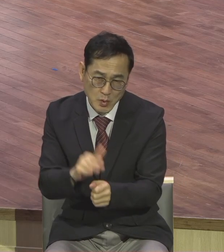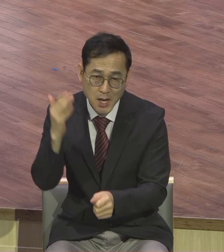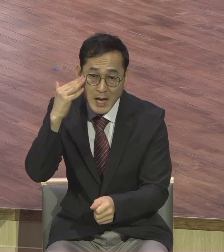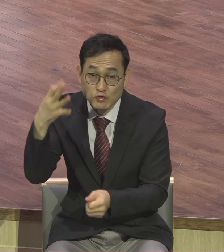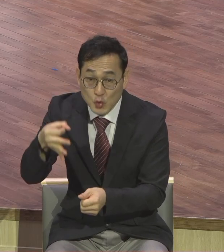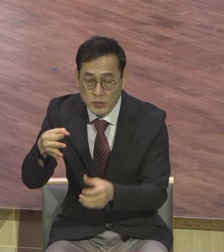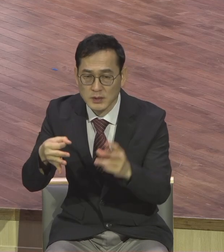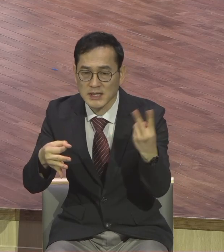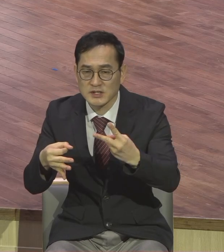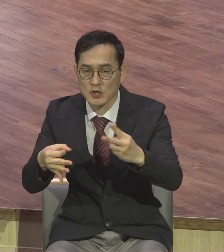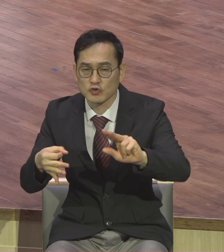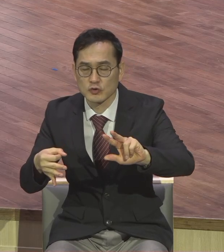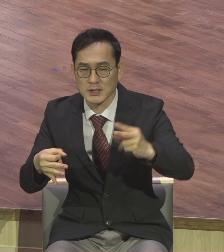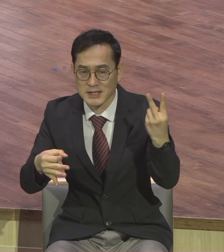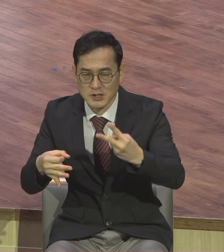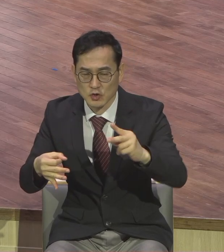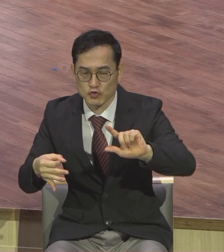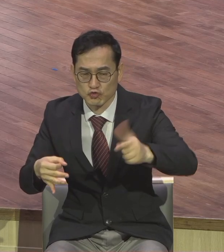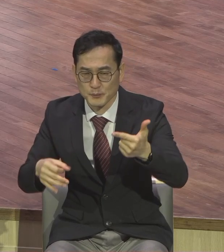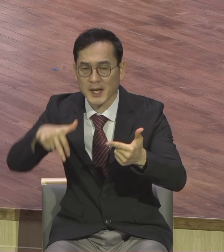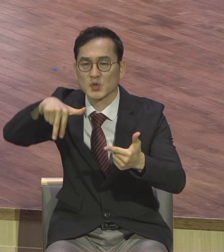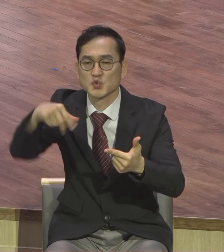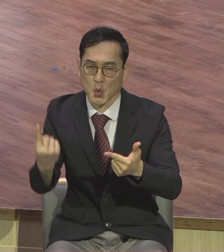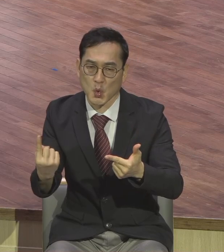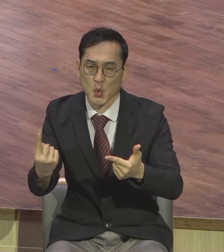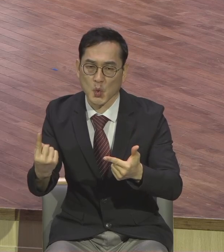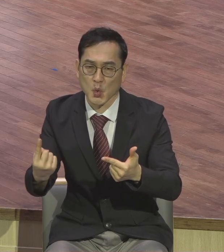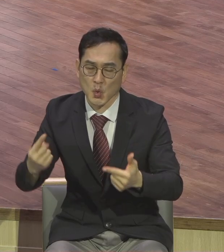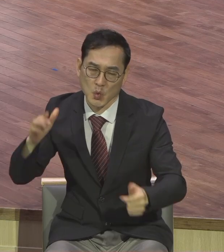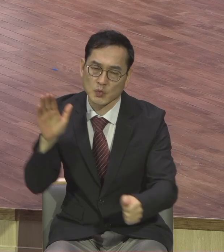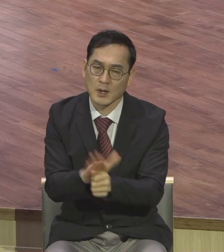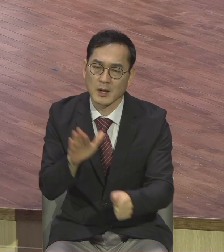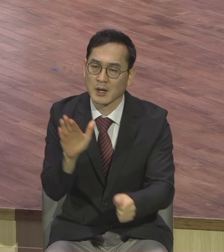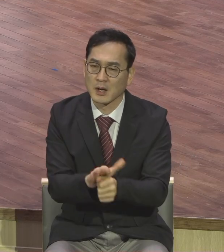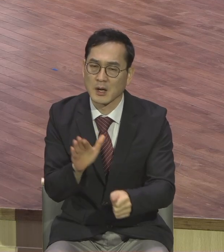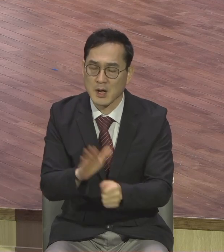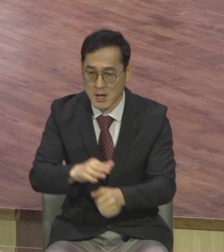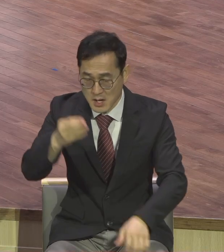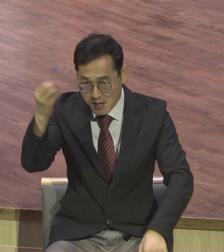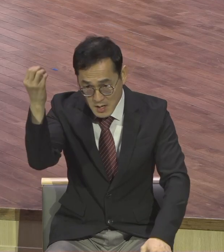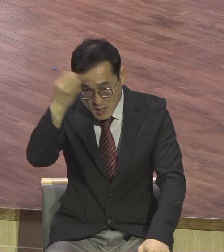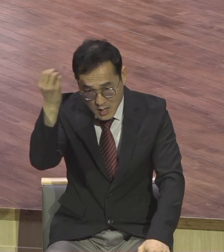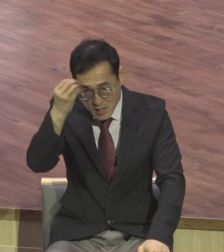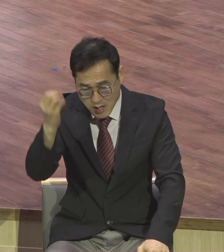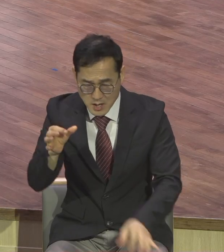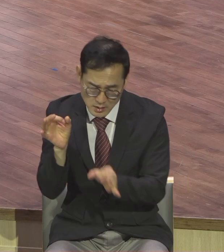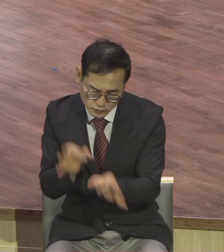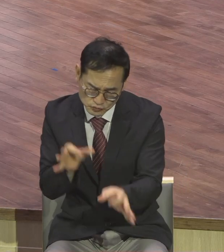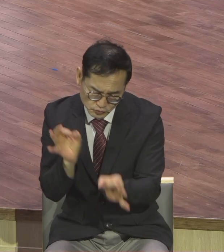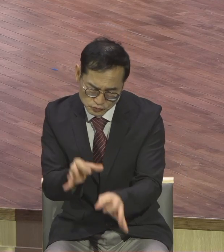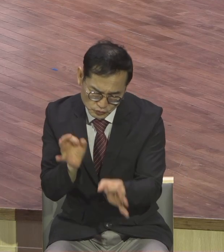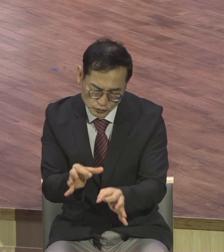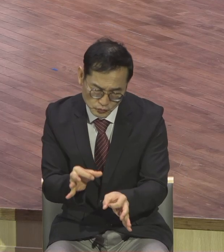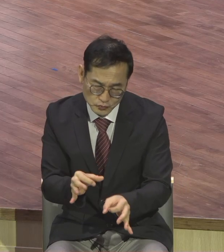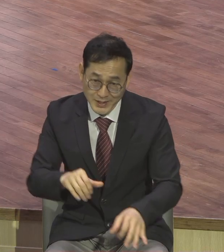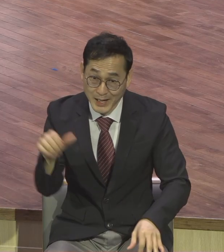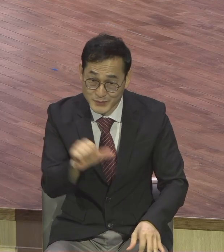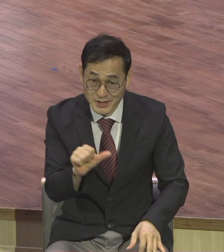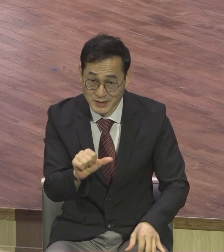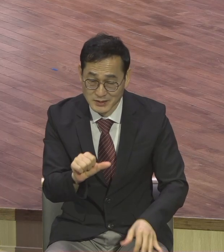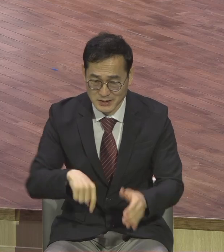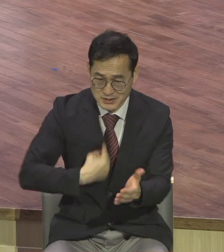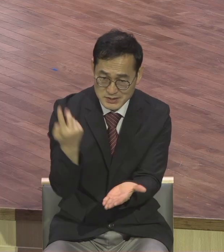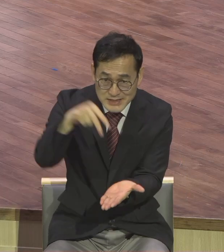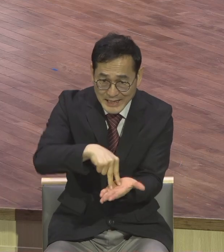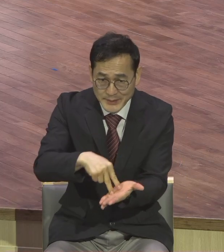2,600조입니다. 어마어마하죠. 2,600조. 우리는 감이 오지도 않는데 그런데 이런 막대한 투입에도 아프가니스탄은